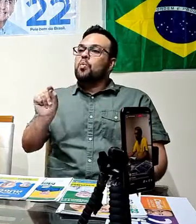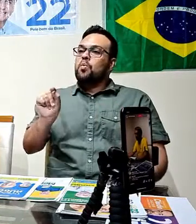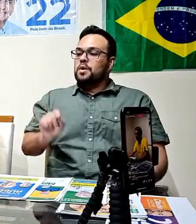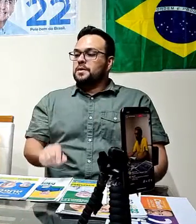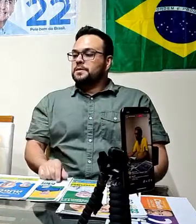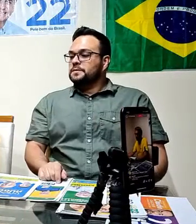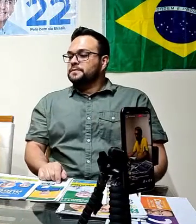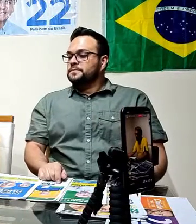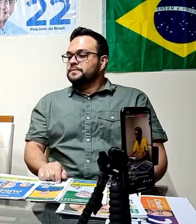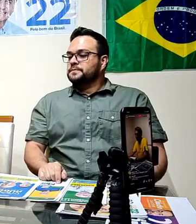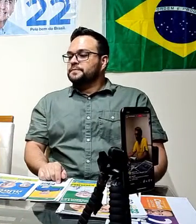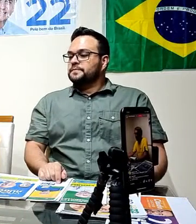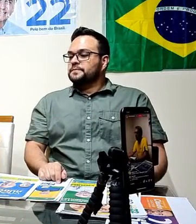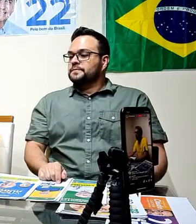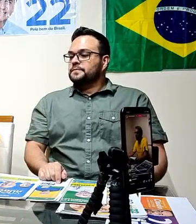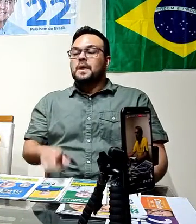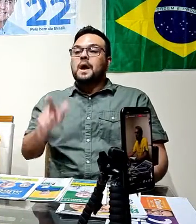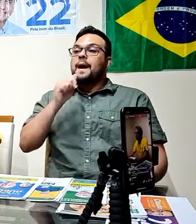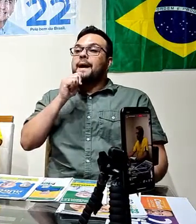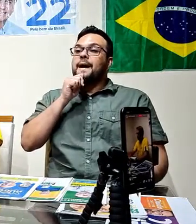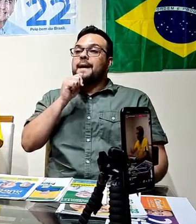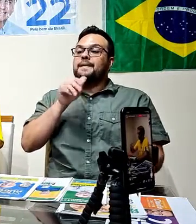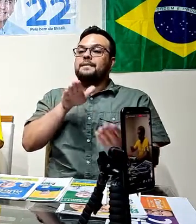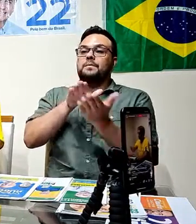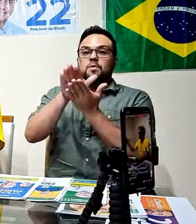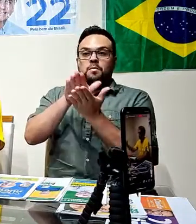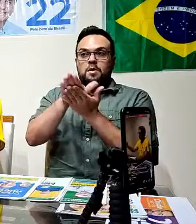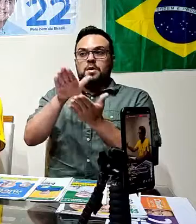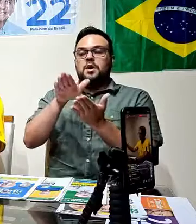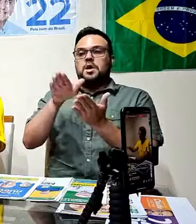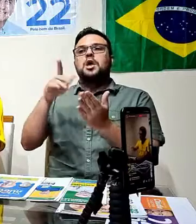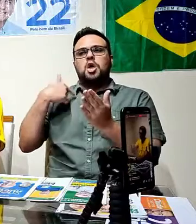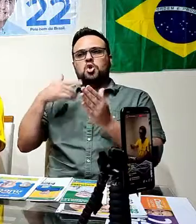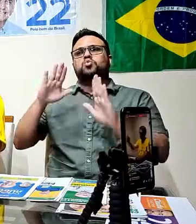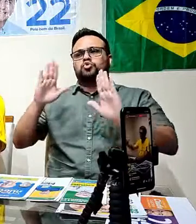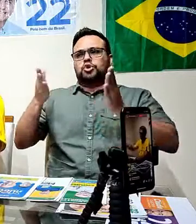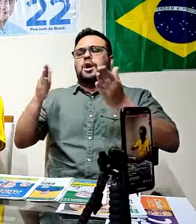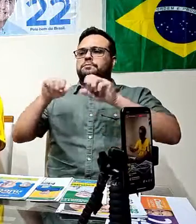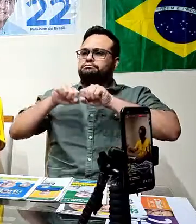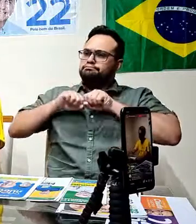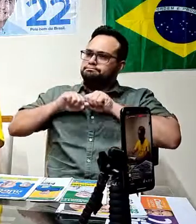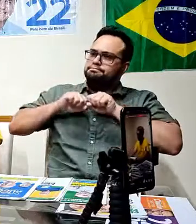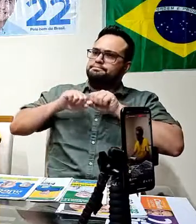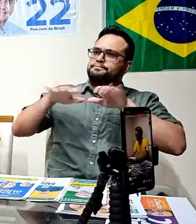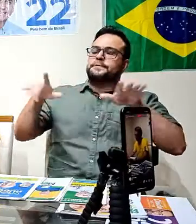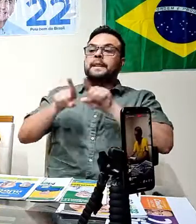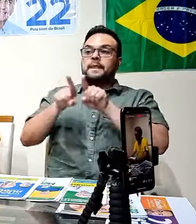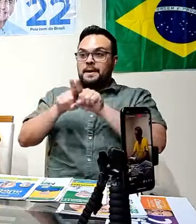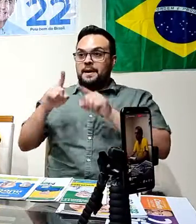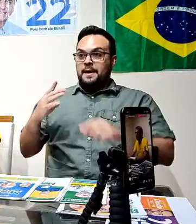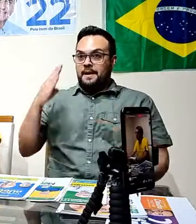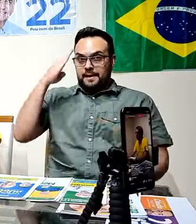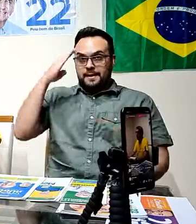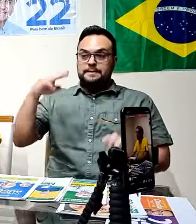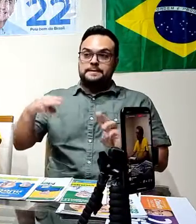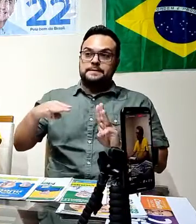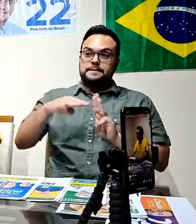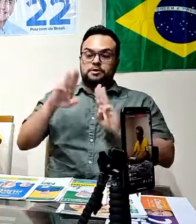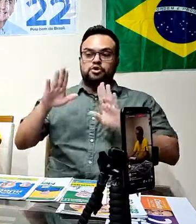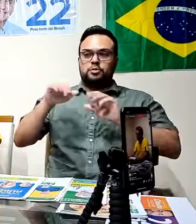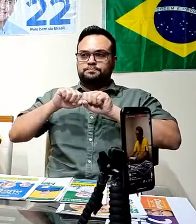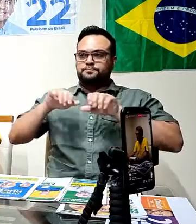Não, ou melhor, ainda não publicou a nota. Eu já difundi, o Exército difundiu. A matéria é